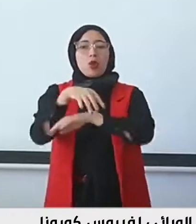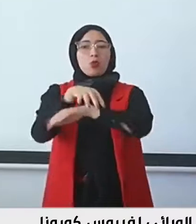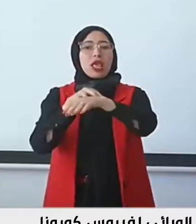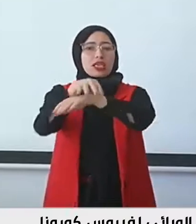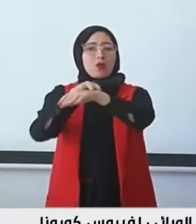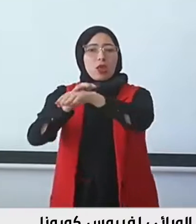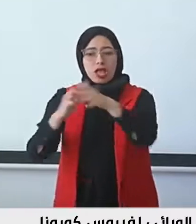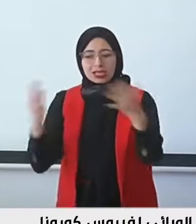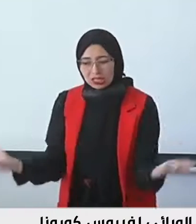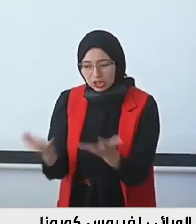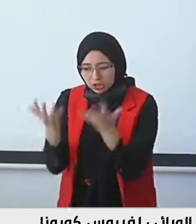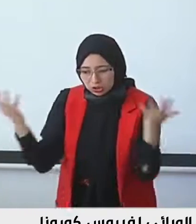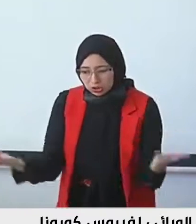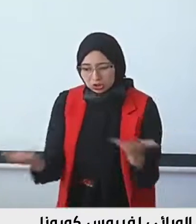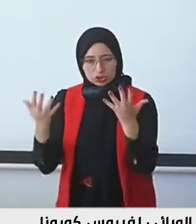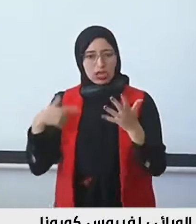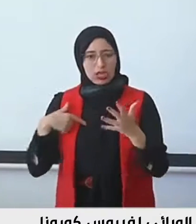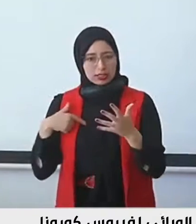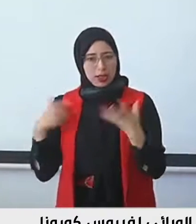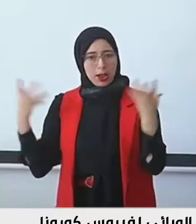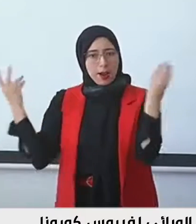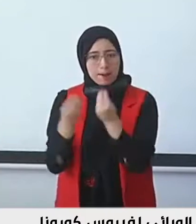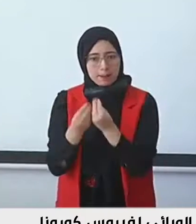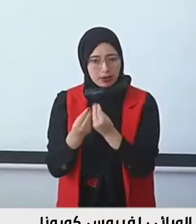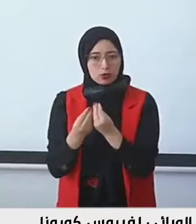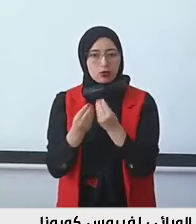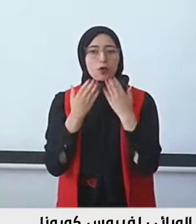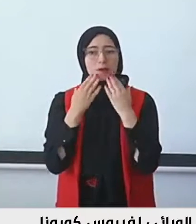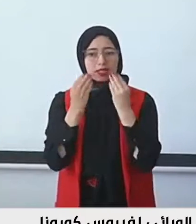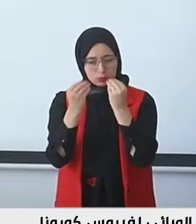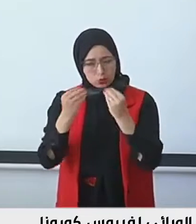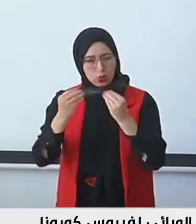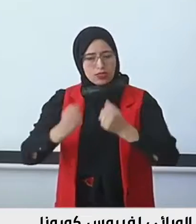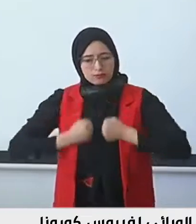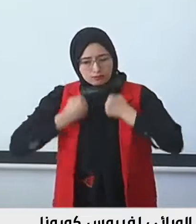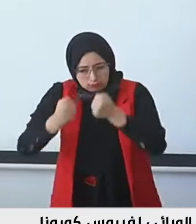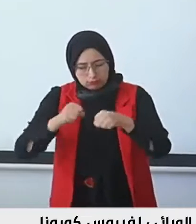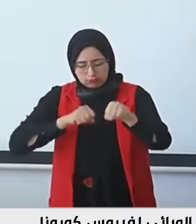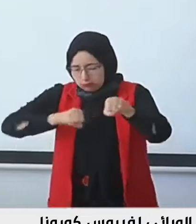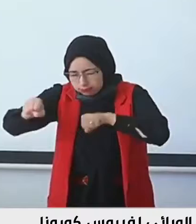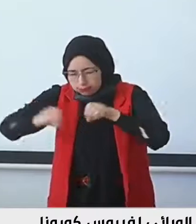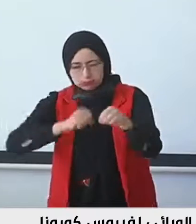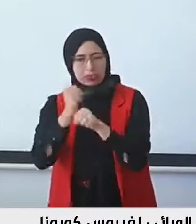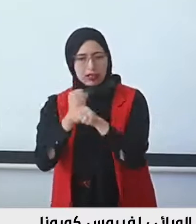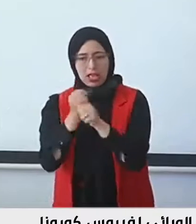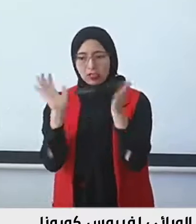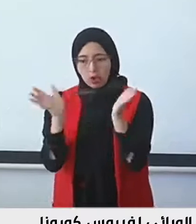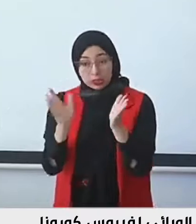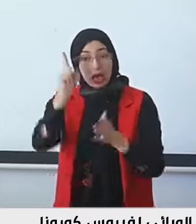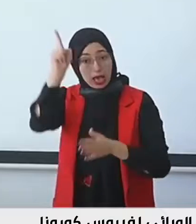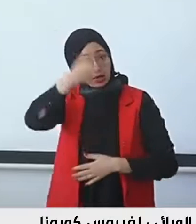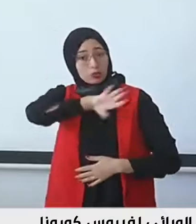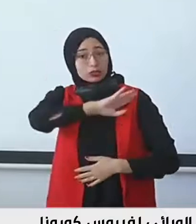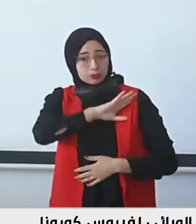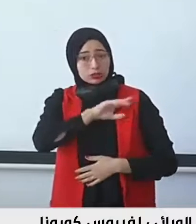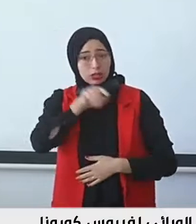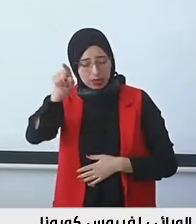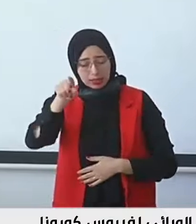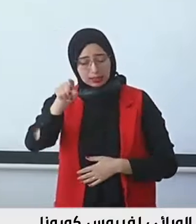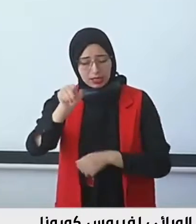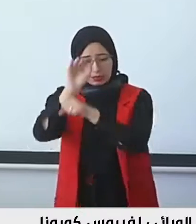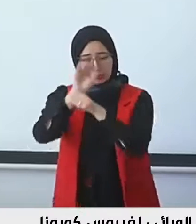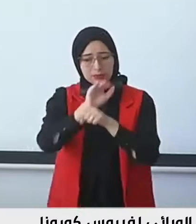ونشجعهم وإحنا معهم وبارك الله فيهم على المجهود اللي يبذلوا فيه، معملين عليهم برشا للتكفل